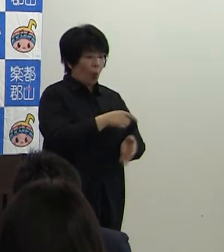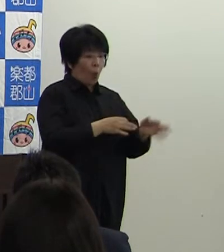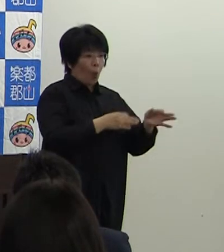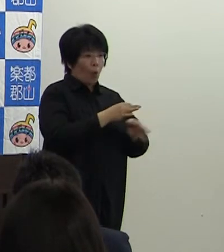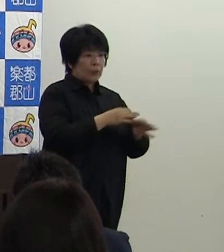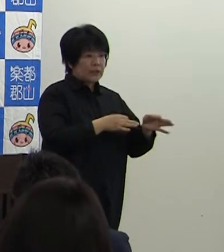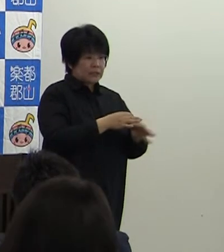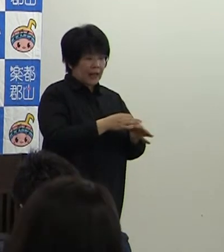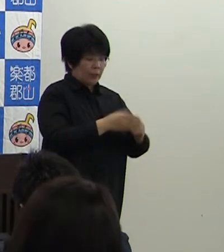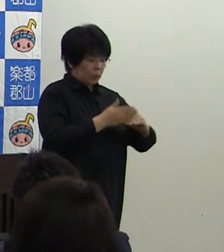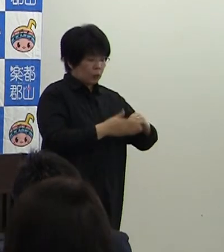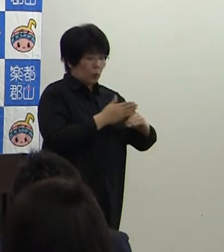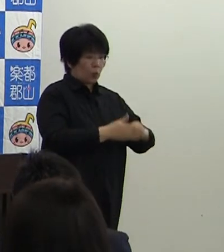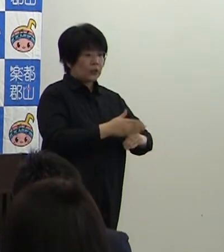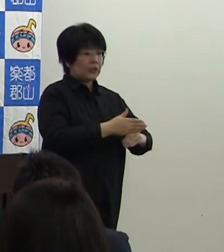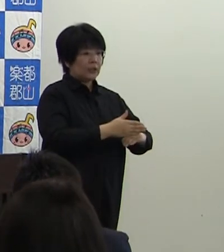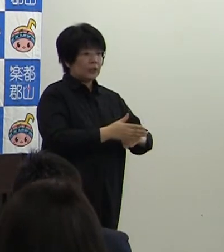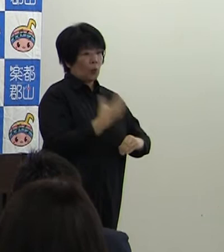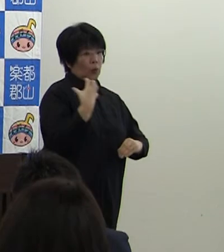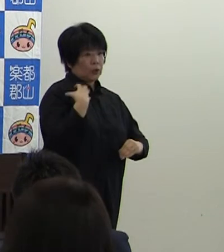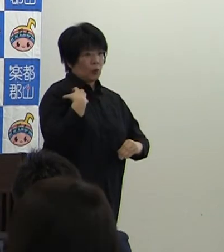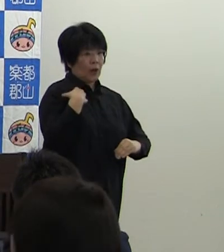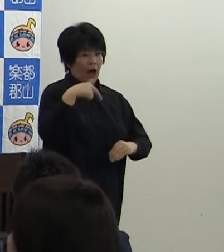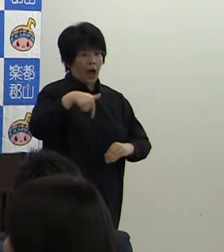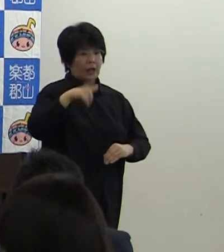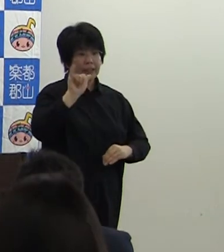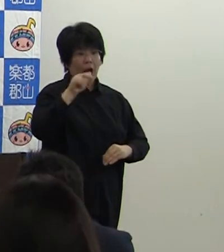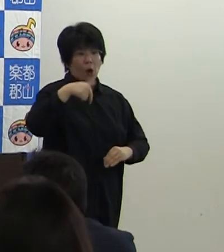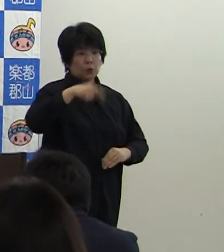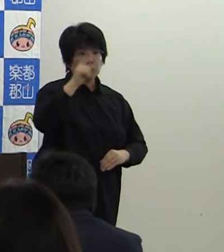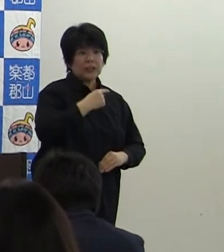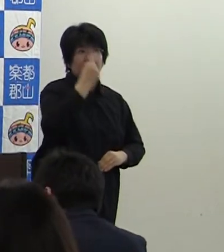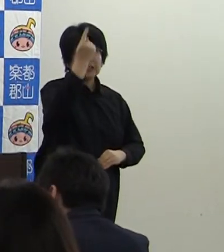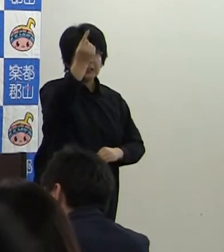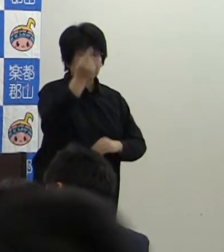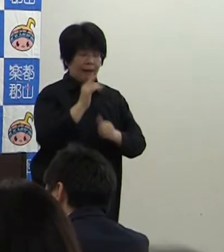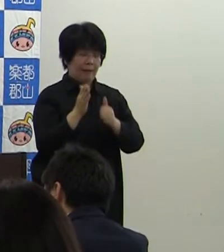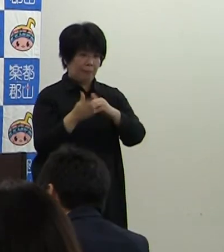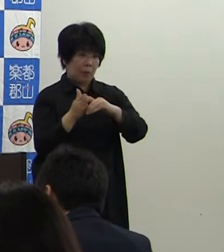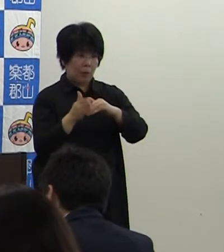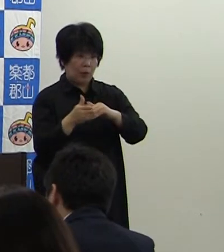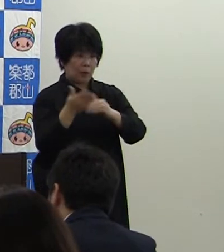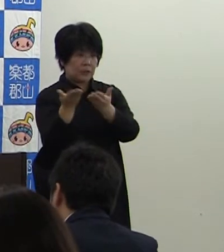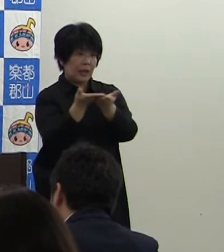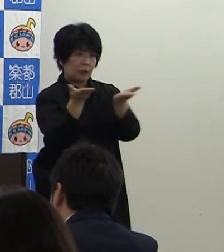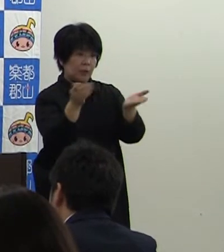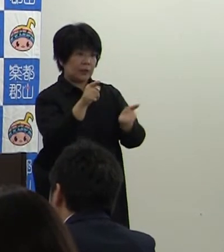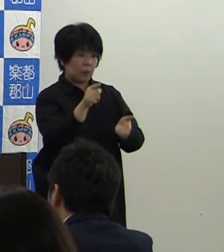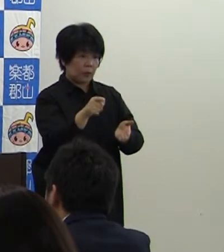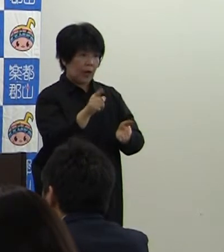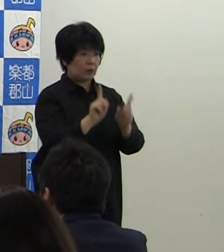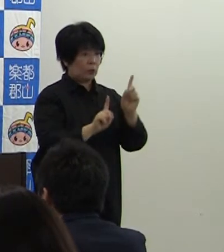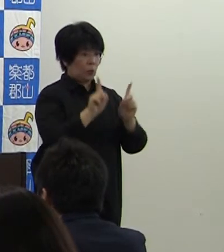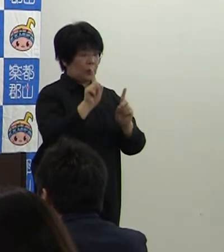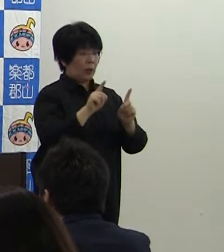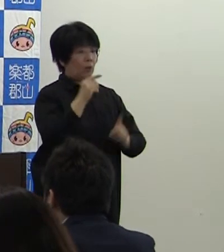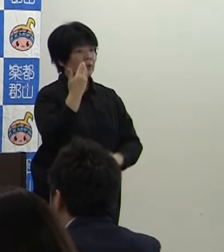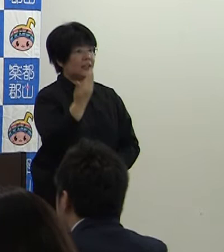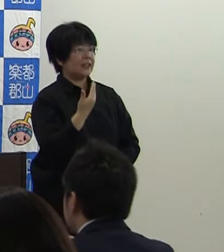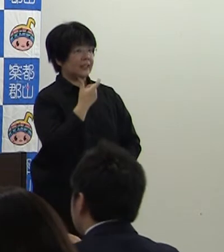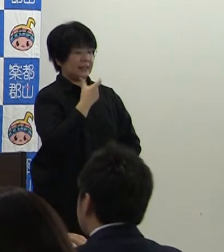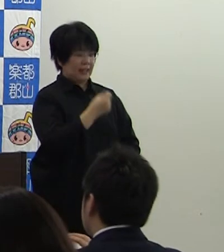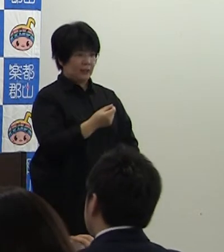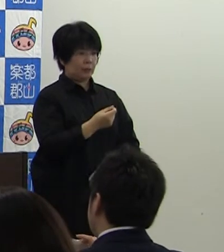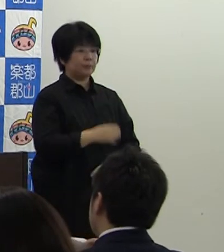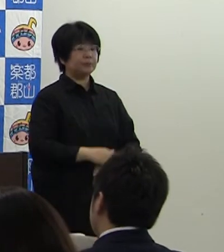レストランの方が作るということなんでしょうか。あと、今回のこの恋フェアに関してですね、